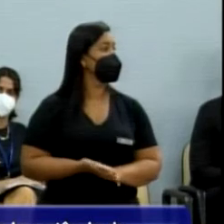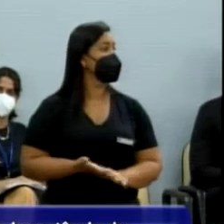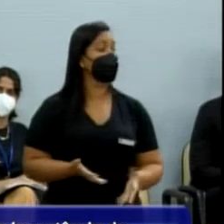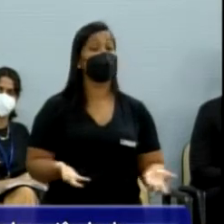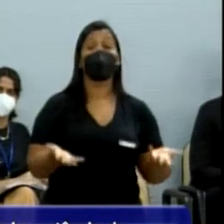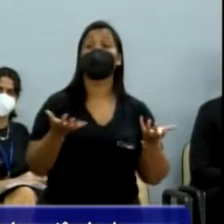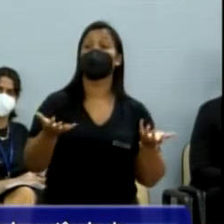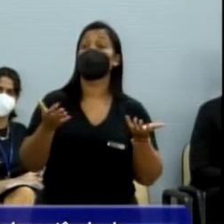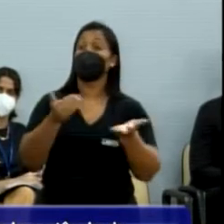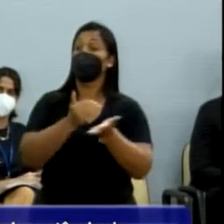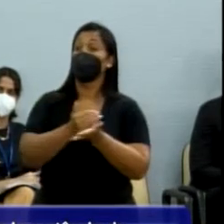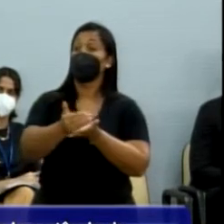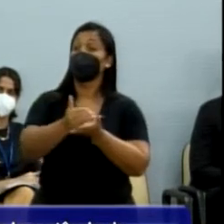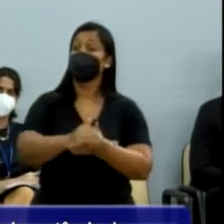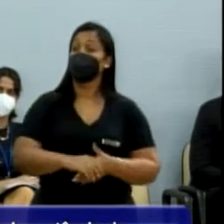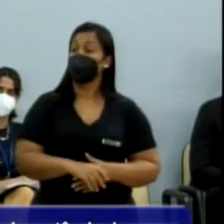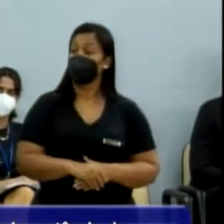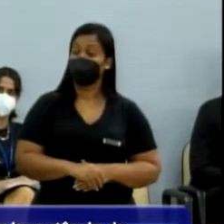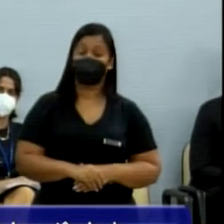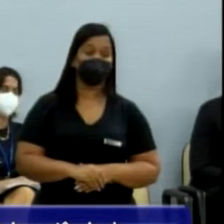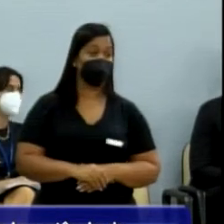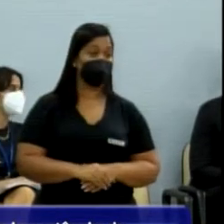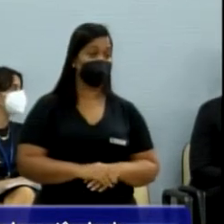Eu quero iniciar